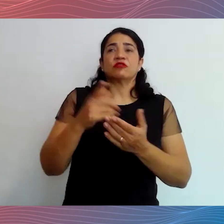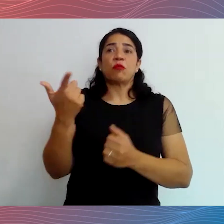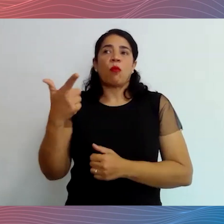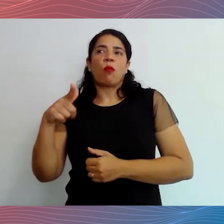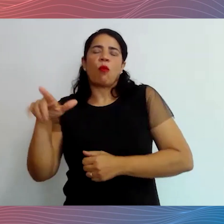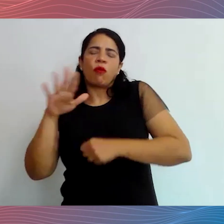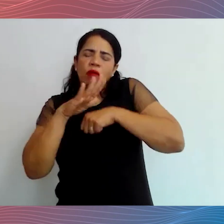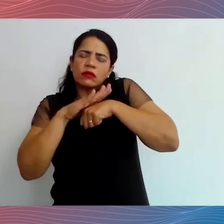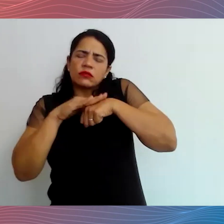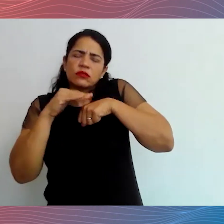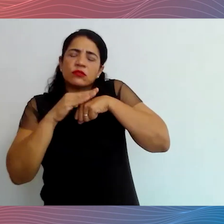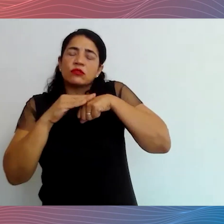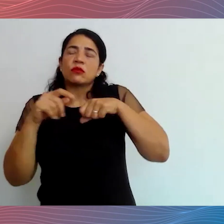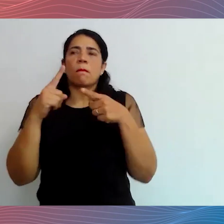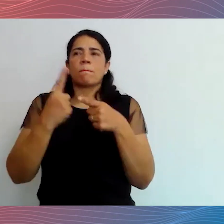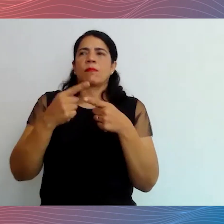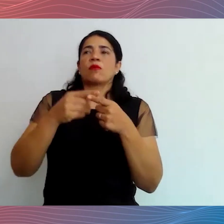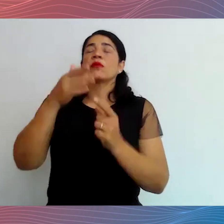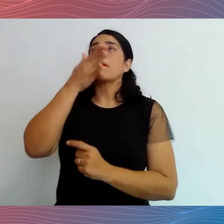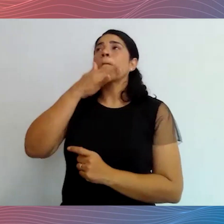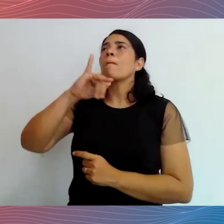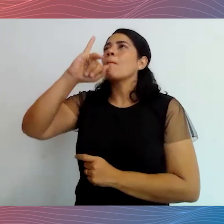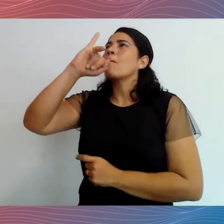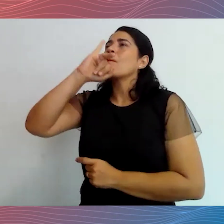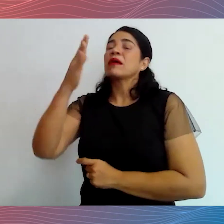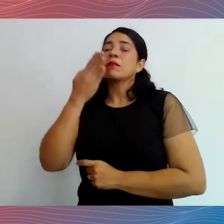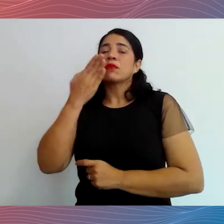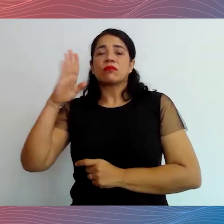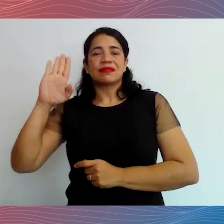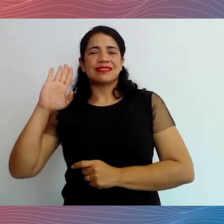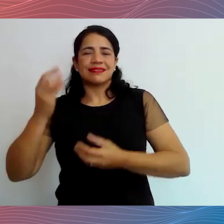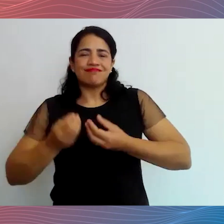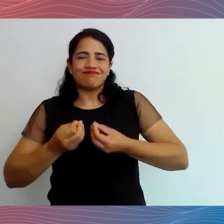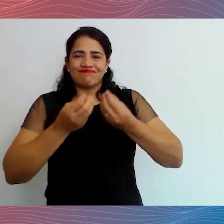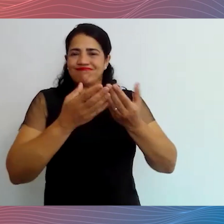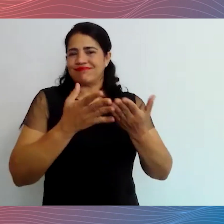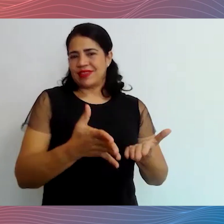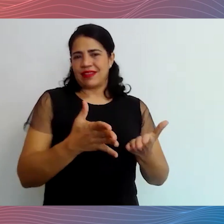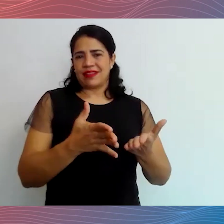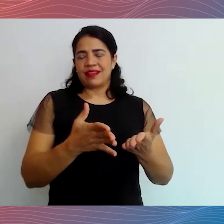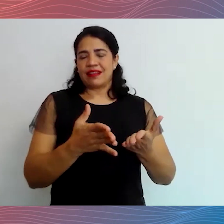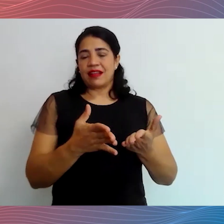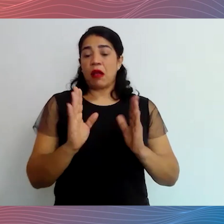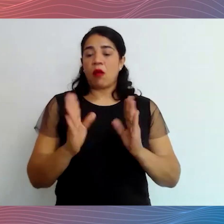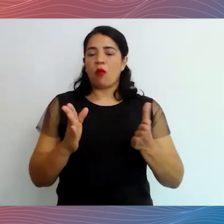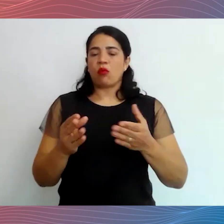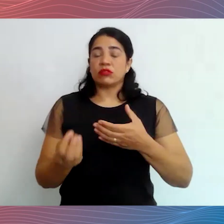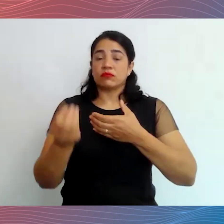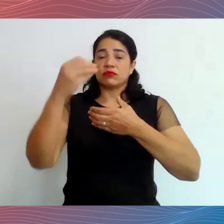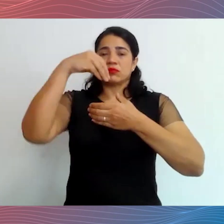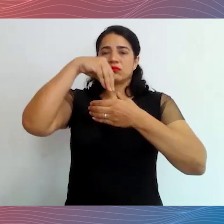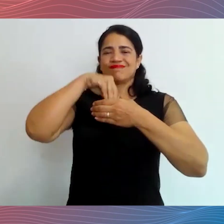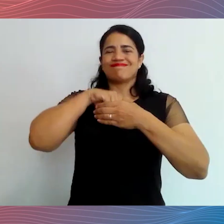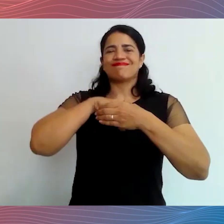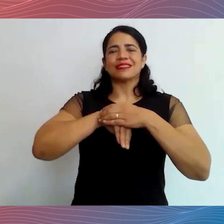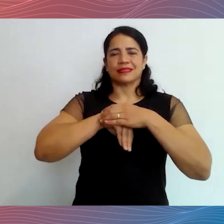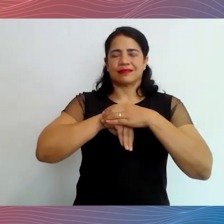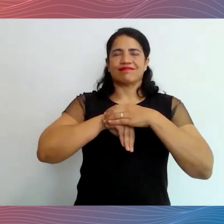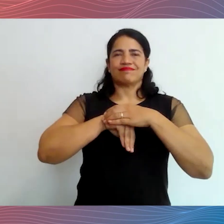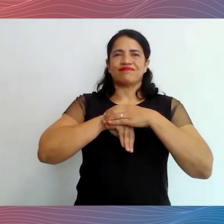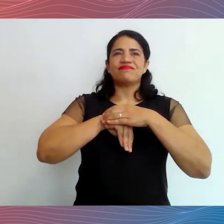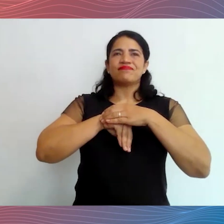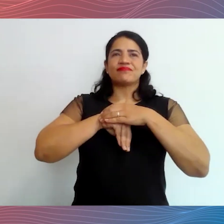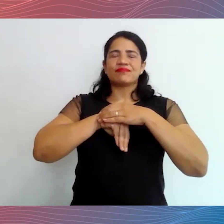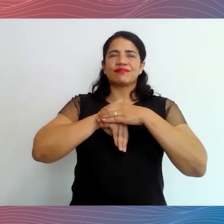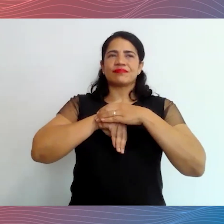nos dar, e entrou em quem nele creu, e tornou-se os rios de